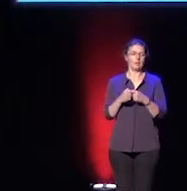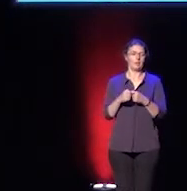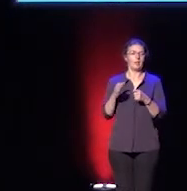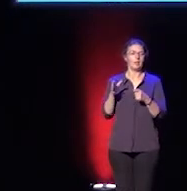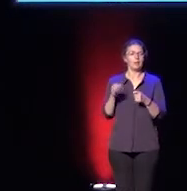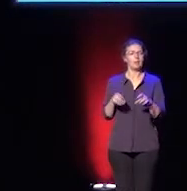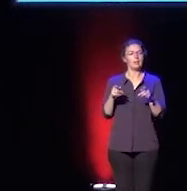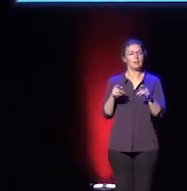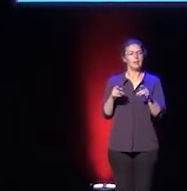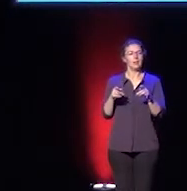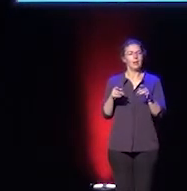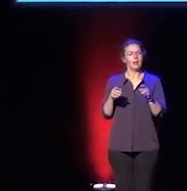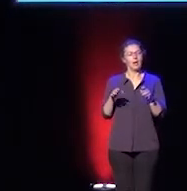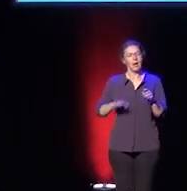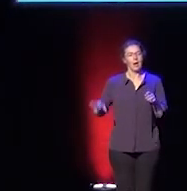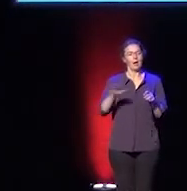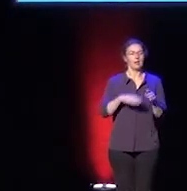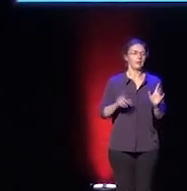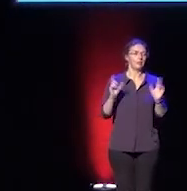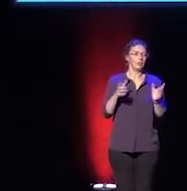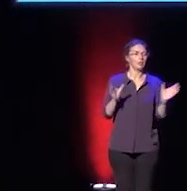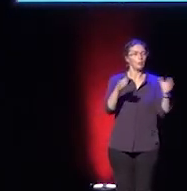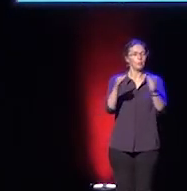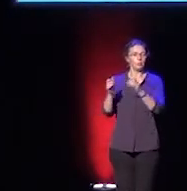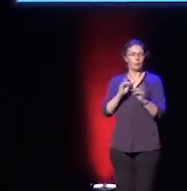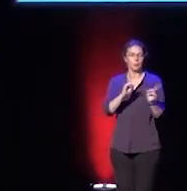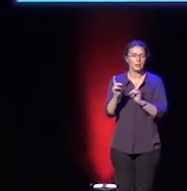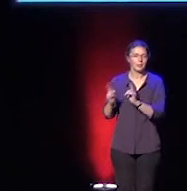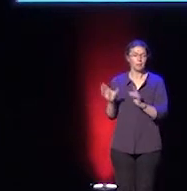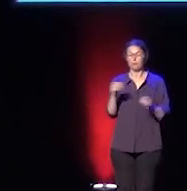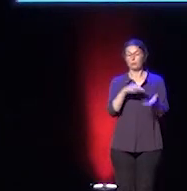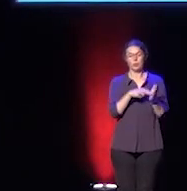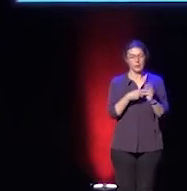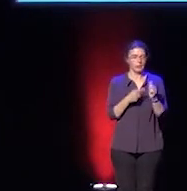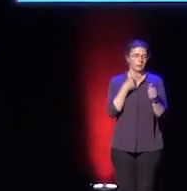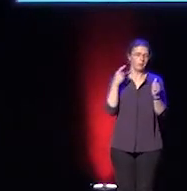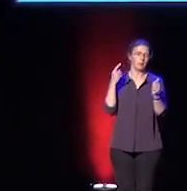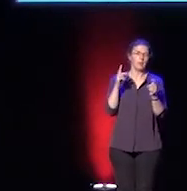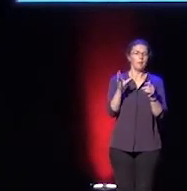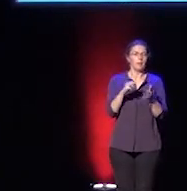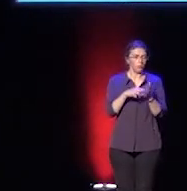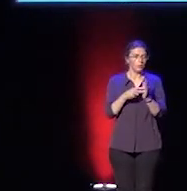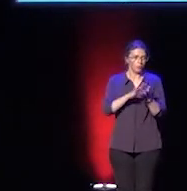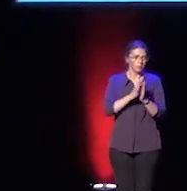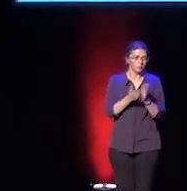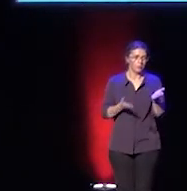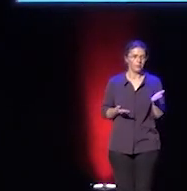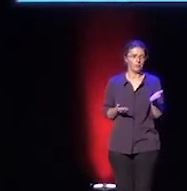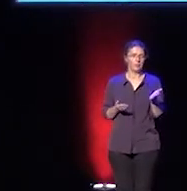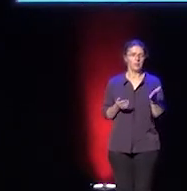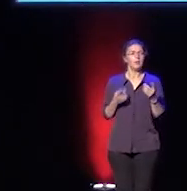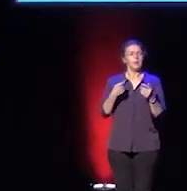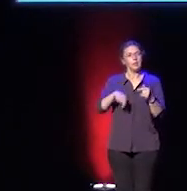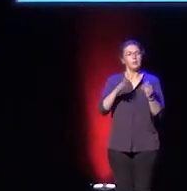allen gesellschaftlichen Gruppierungen. Wir sprechen mit der Politik, mit den politisch Handelnden in